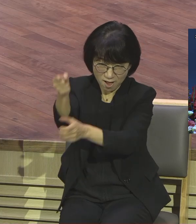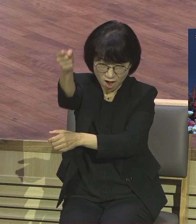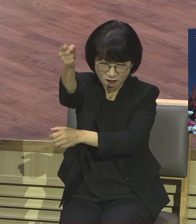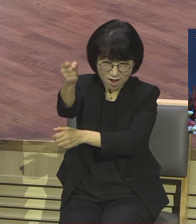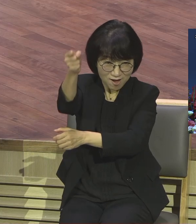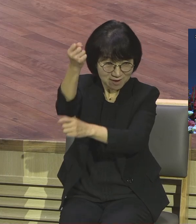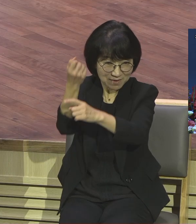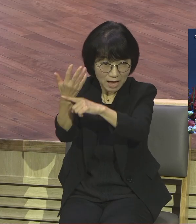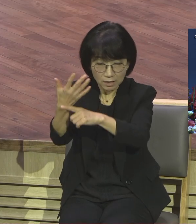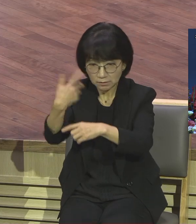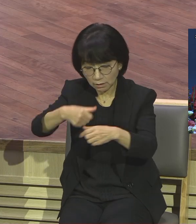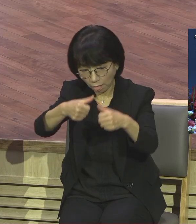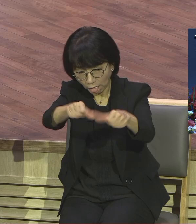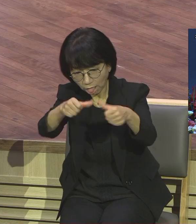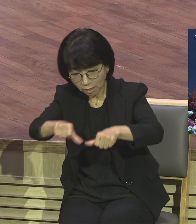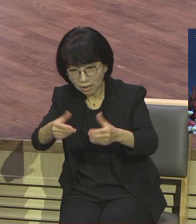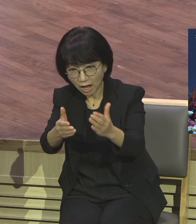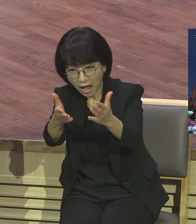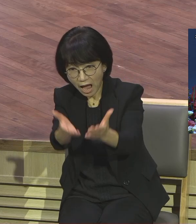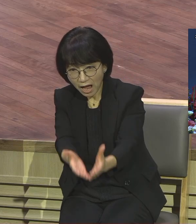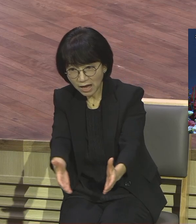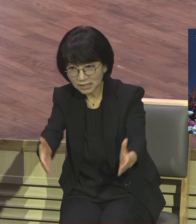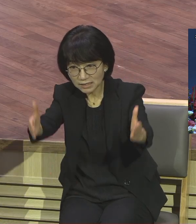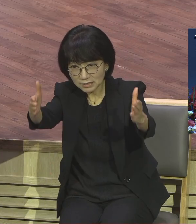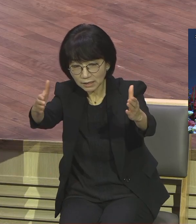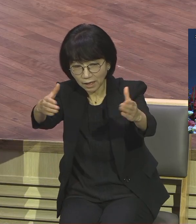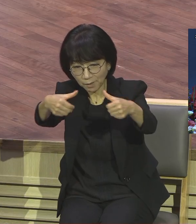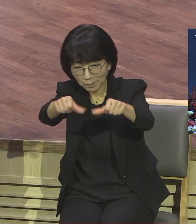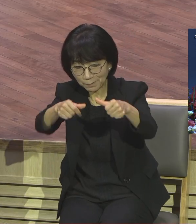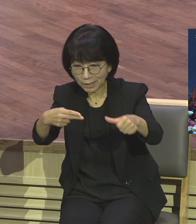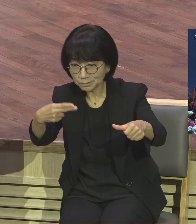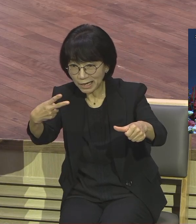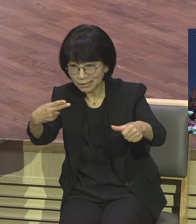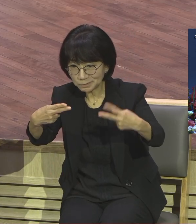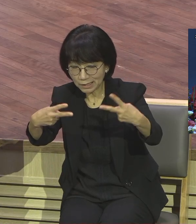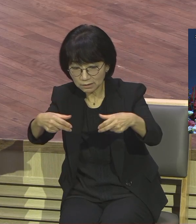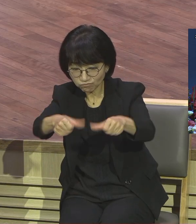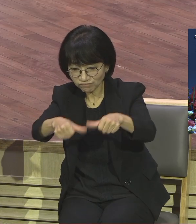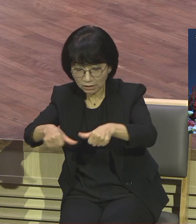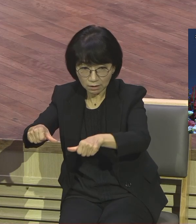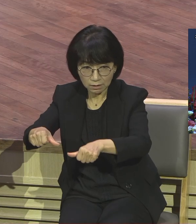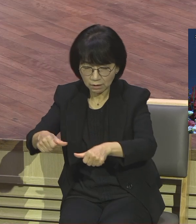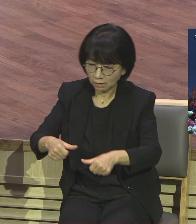그리고 부서진 항아리. 나팔과 횃불 부서진 항아리.